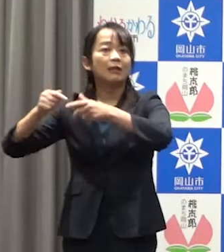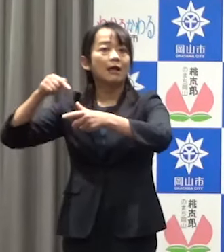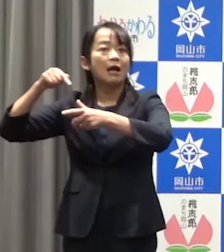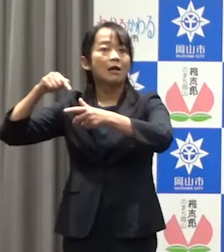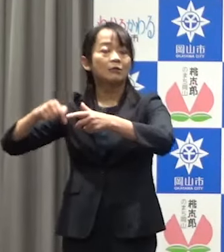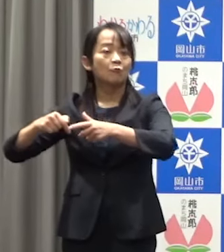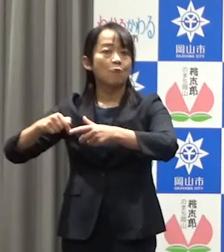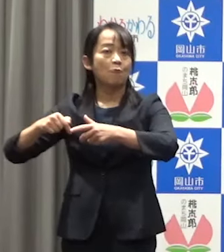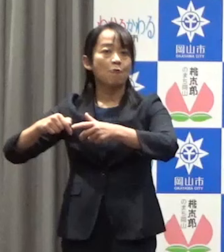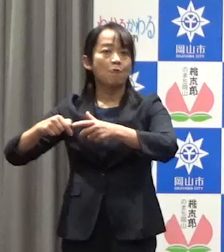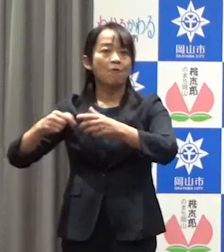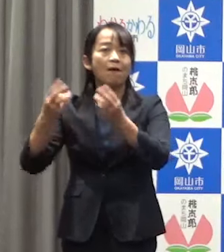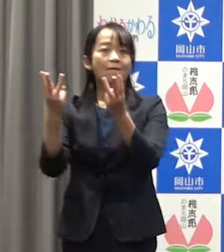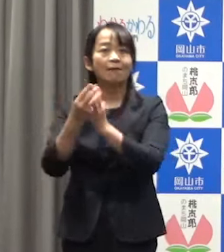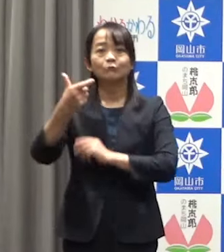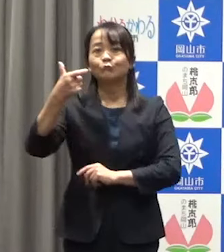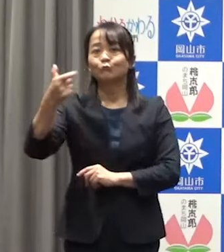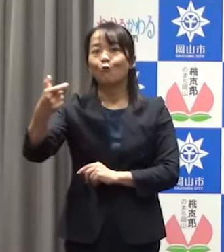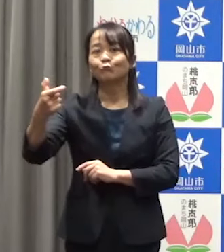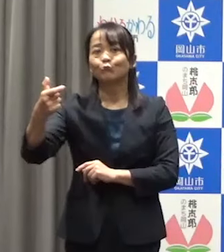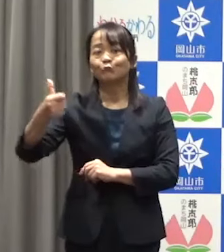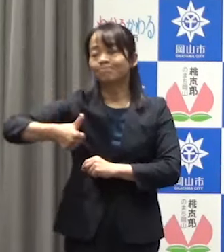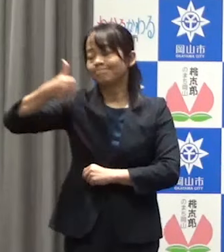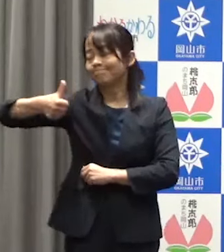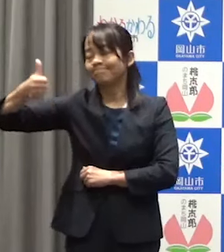からなるネットワークであります。